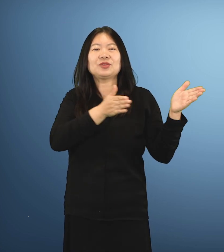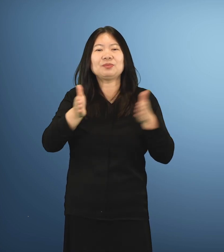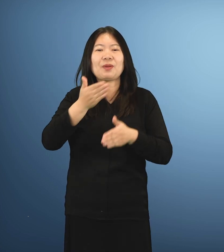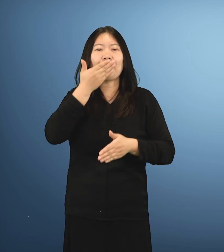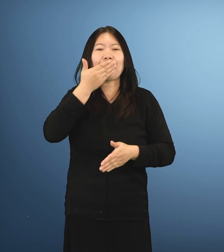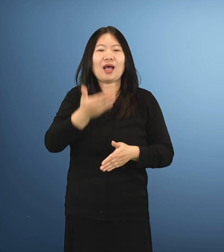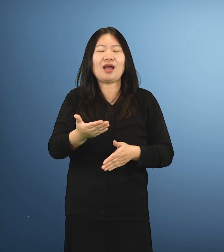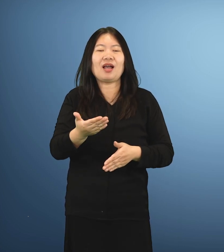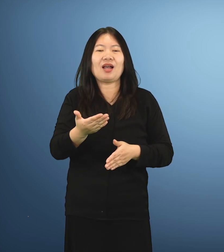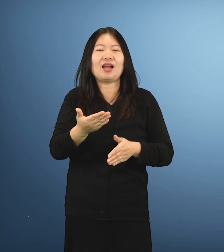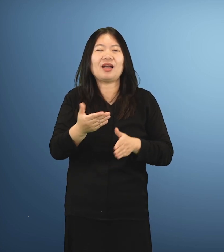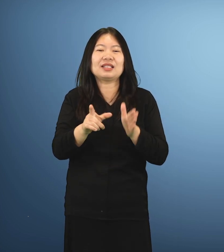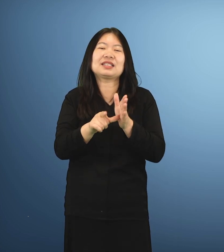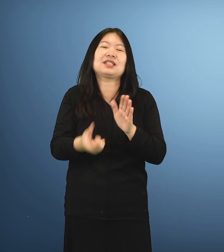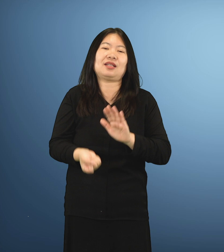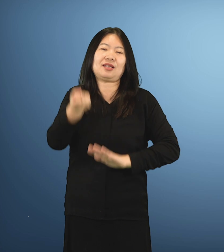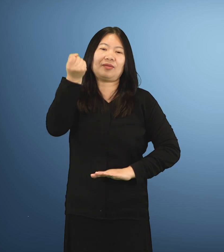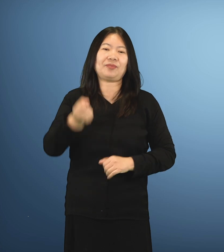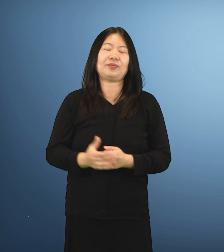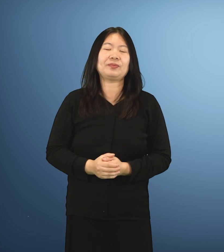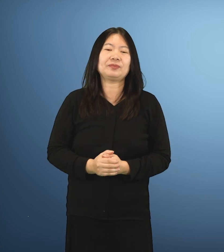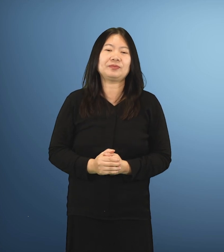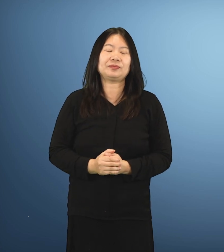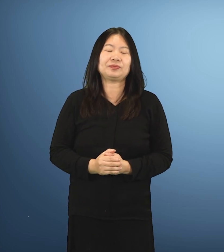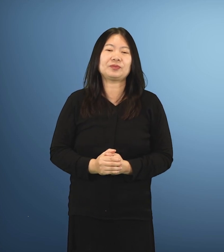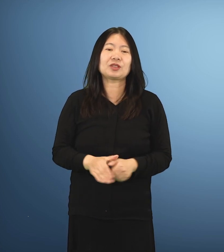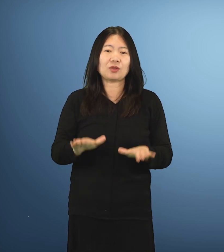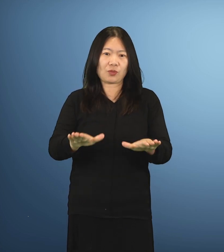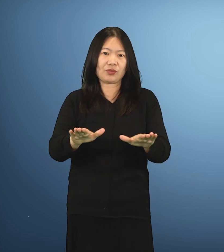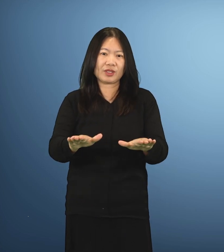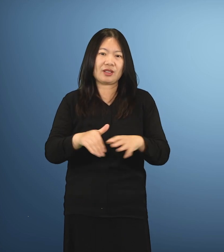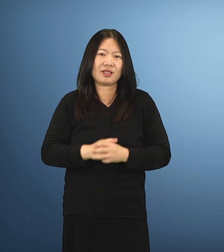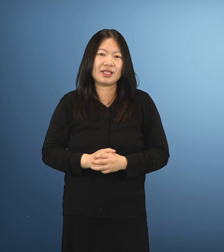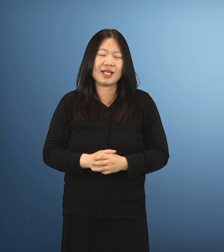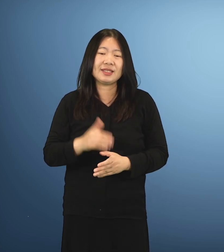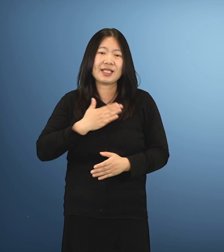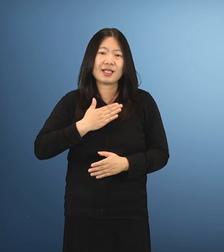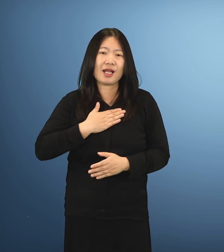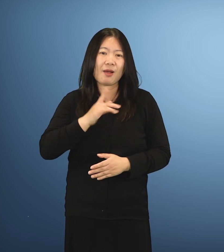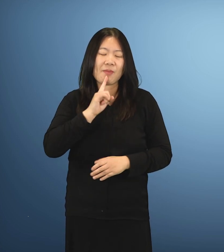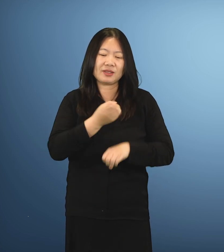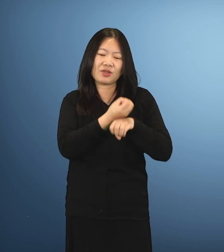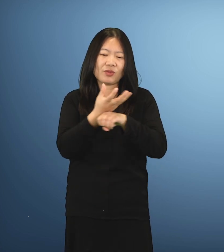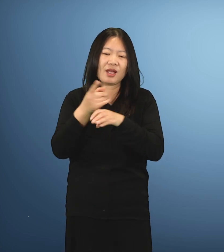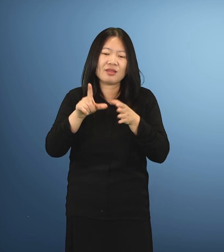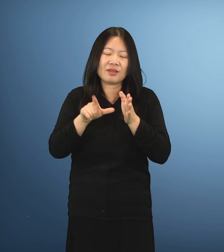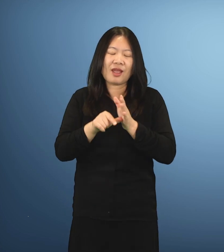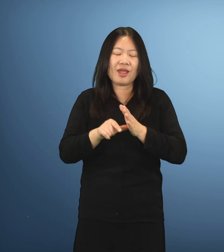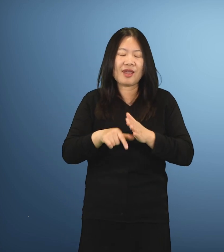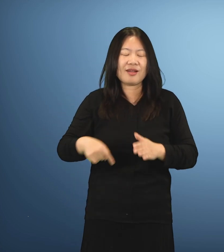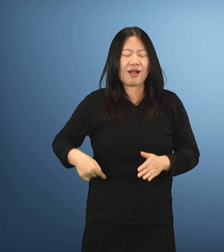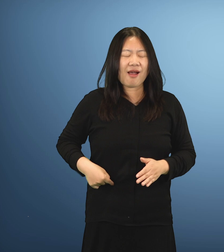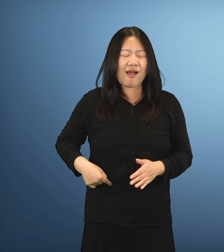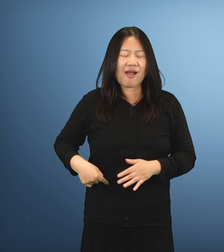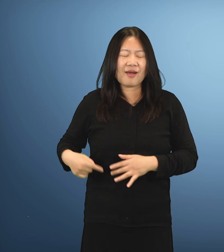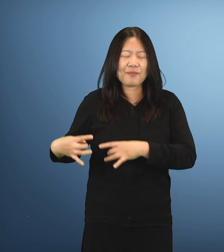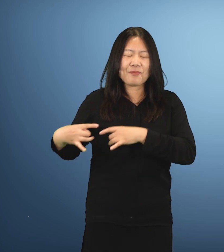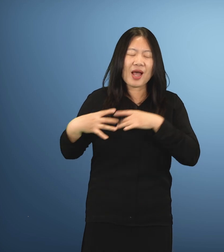더없이 좋은 기회입니다. 그러나 오늘 제가 말씀을 전하면서도 가슴에 찡한